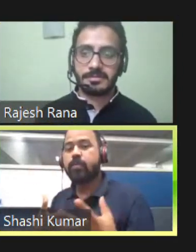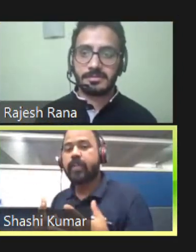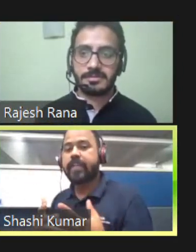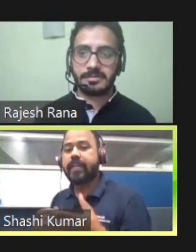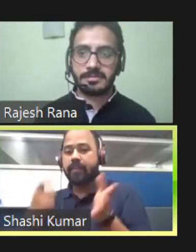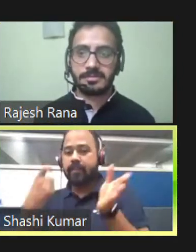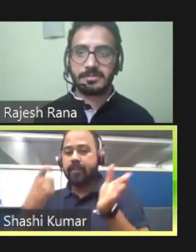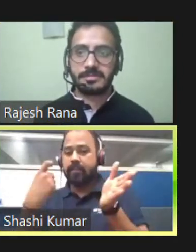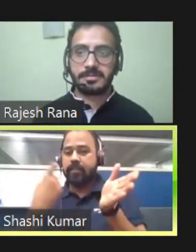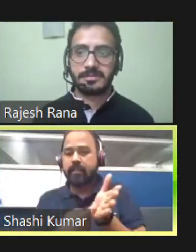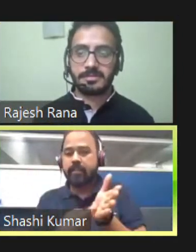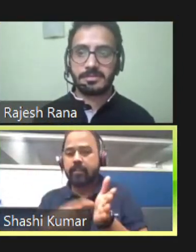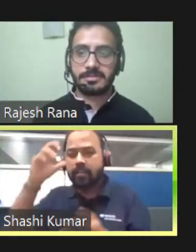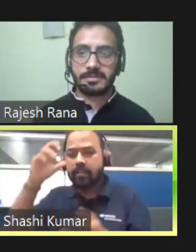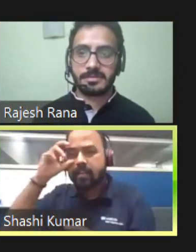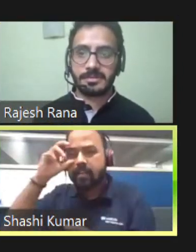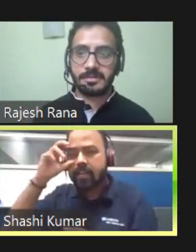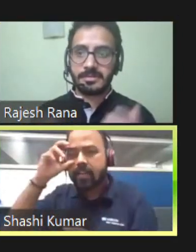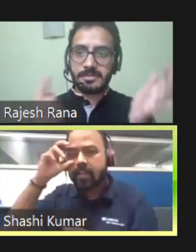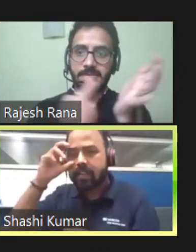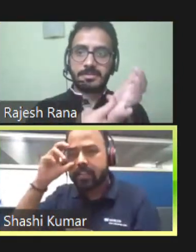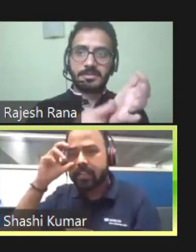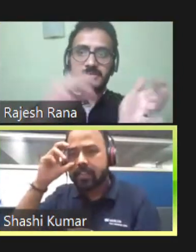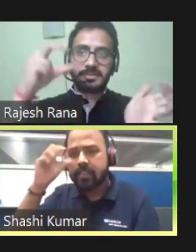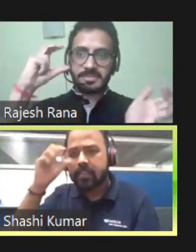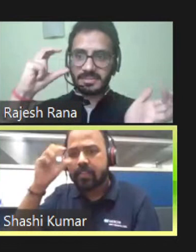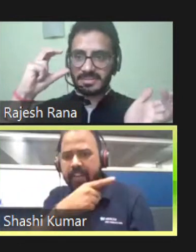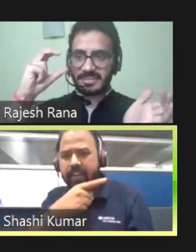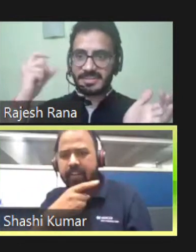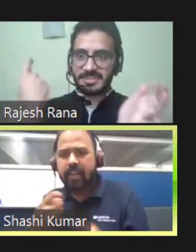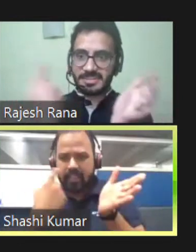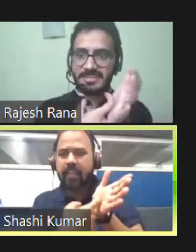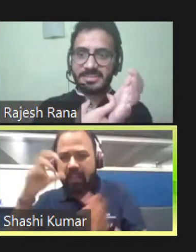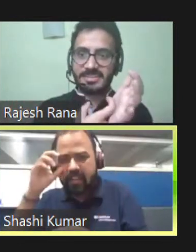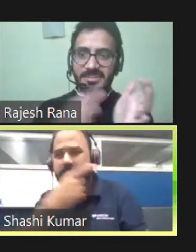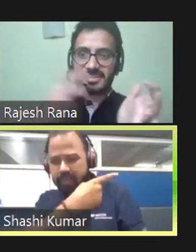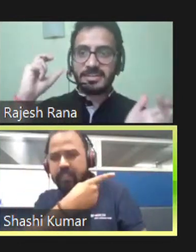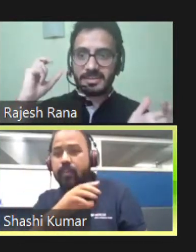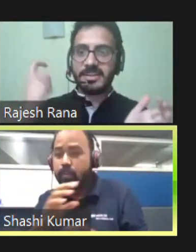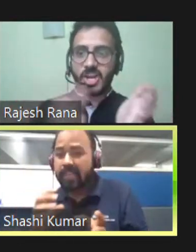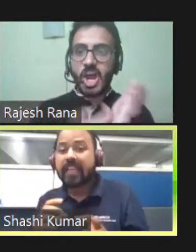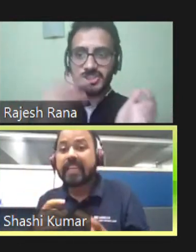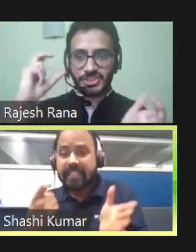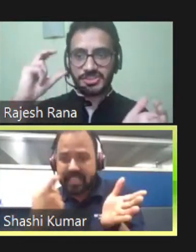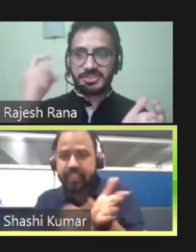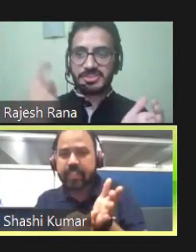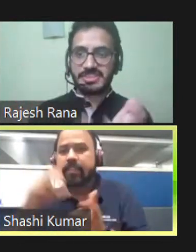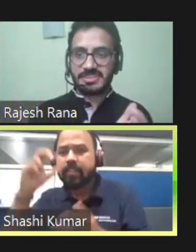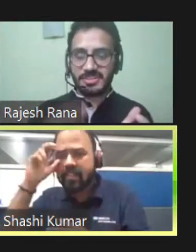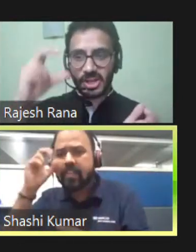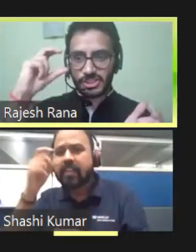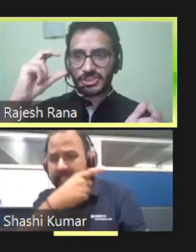हैं तो बोलेंगे वो बात करें राजेश,